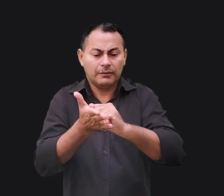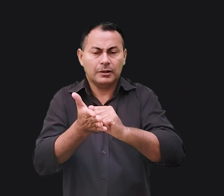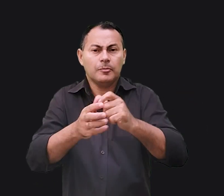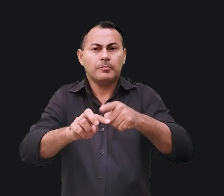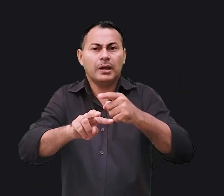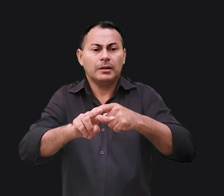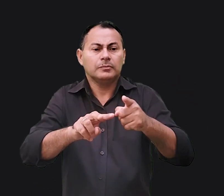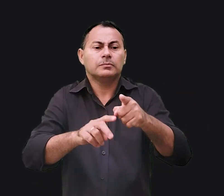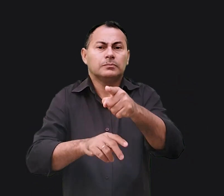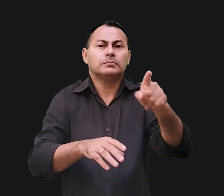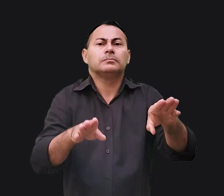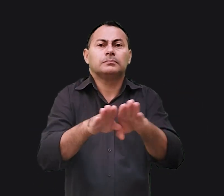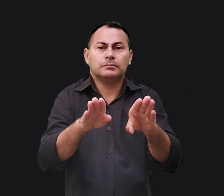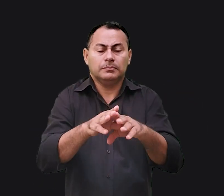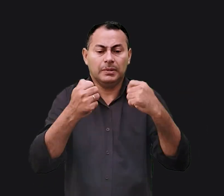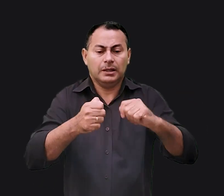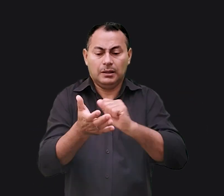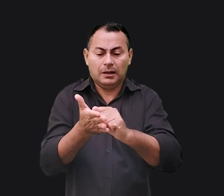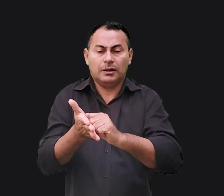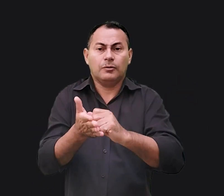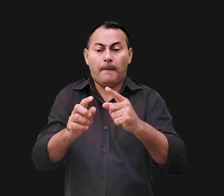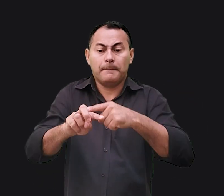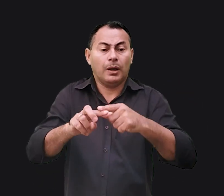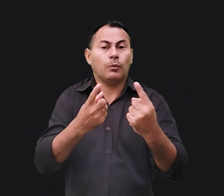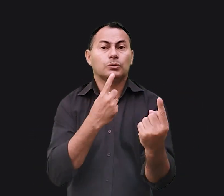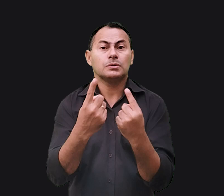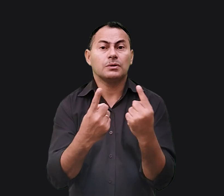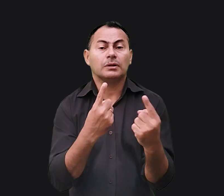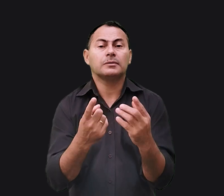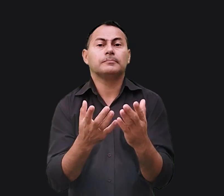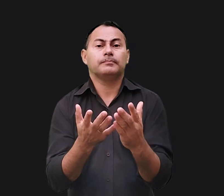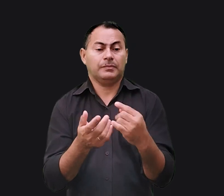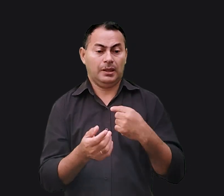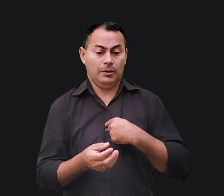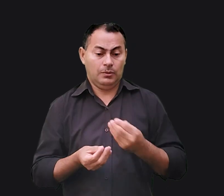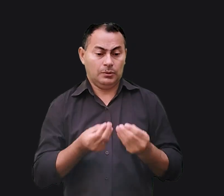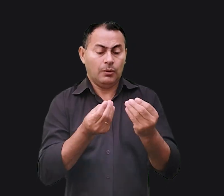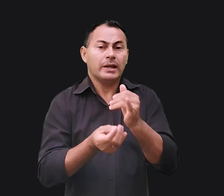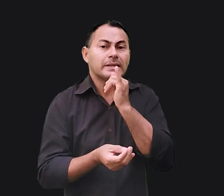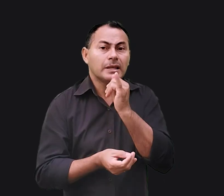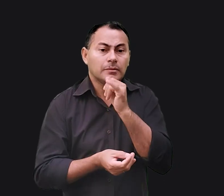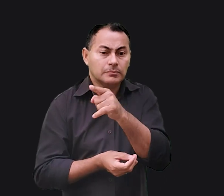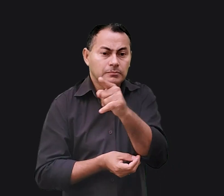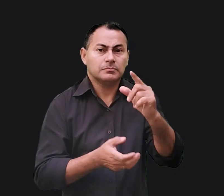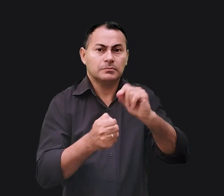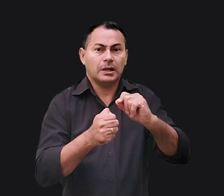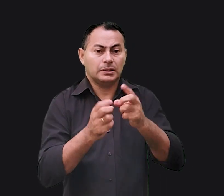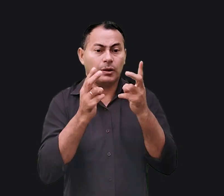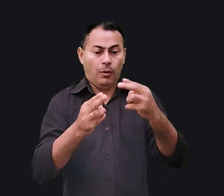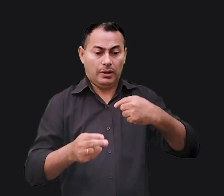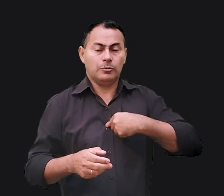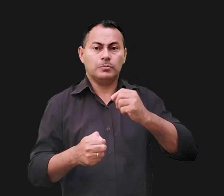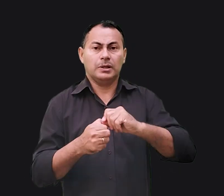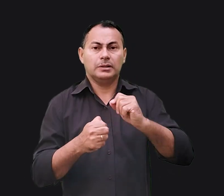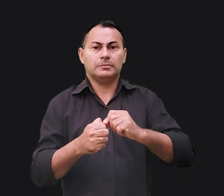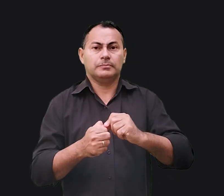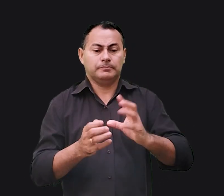os pés, vocês também devem lavar os pés uns dos outros. Eu lhes dou o exemplo para que façam como eu fiz. E